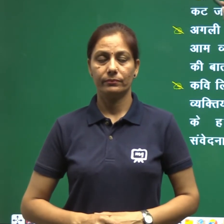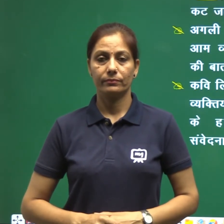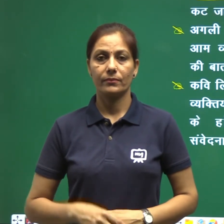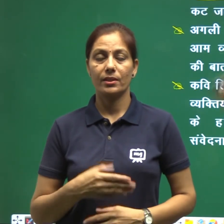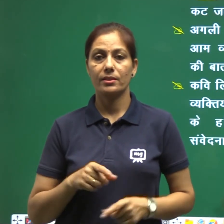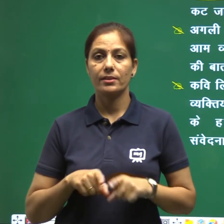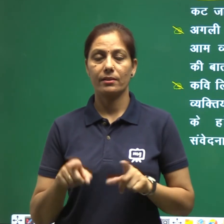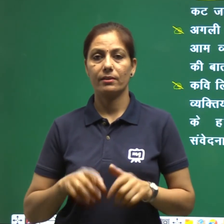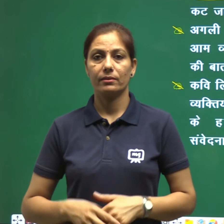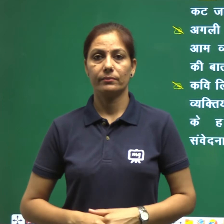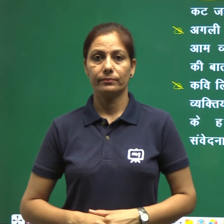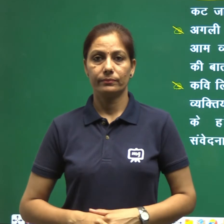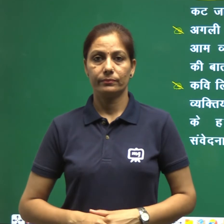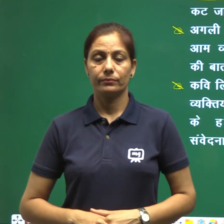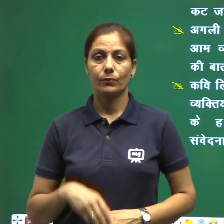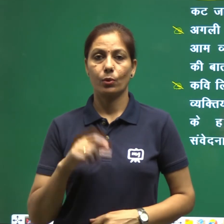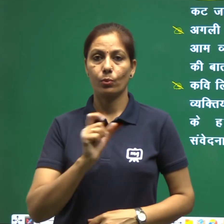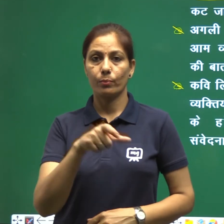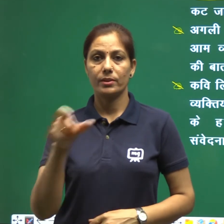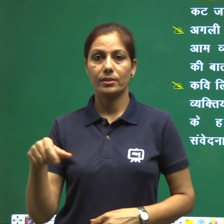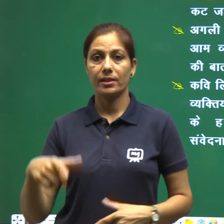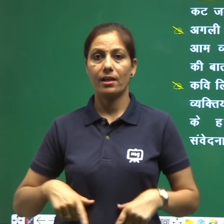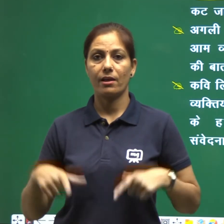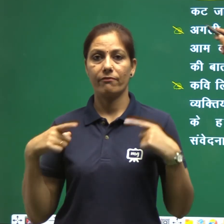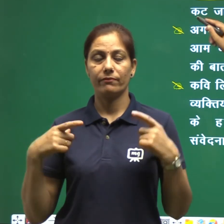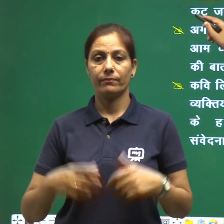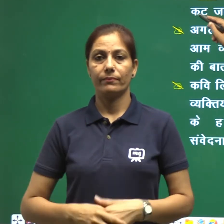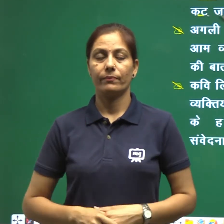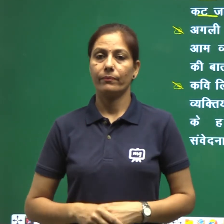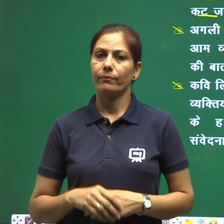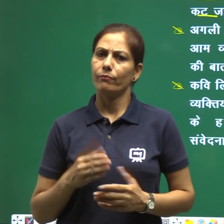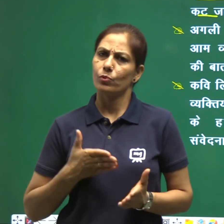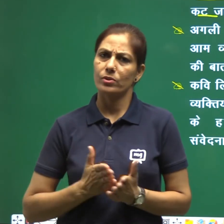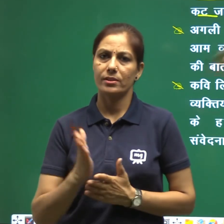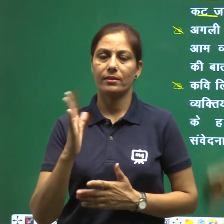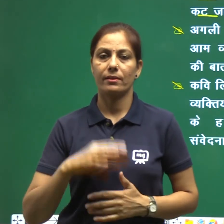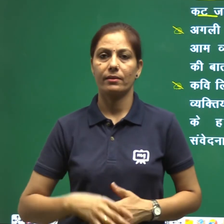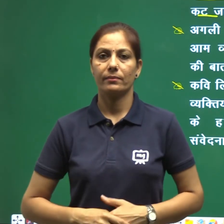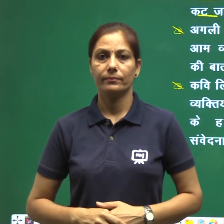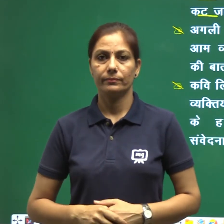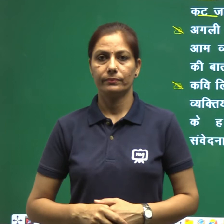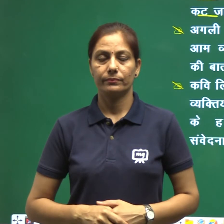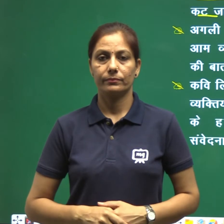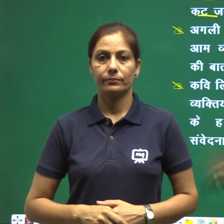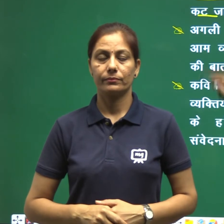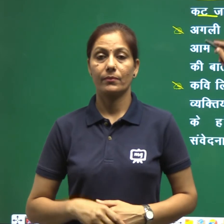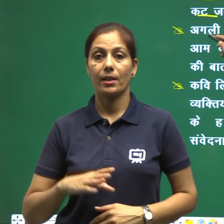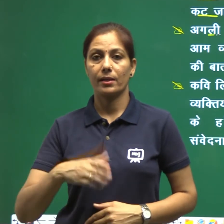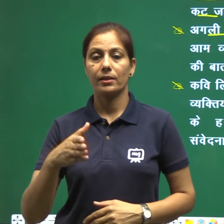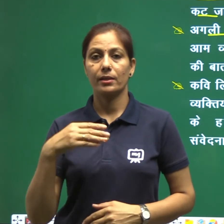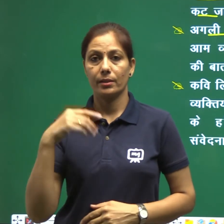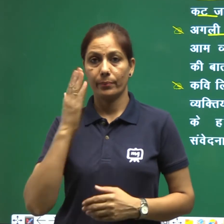इस तरह उनका जीवन कट जाता है। अगली पंक्तियों में